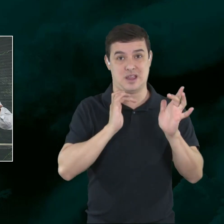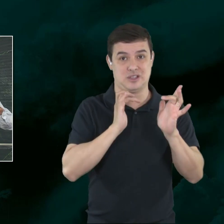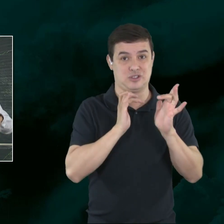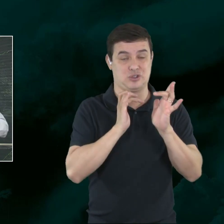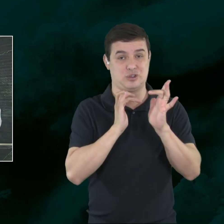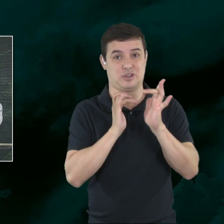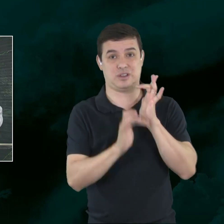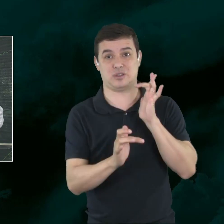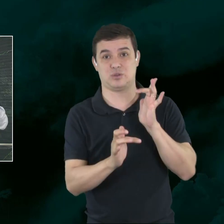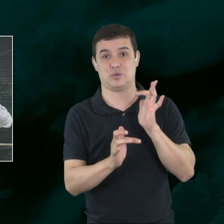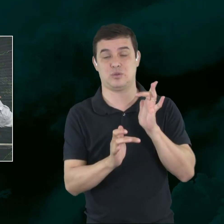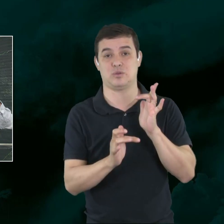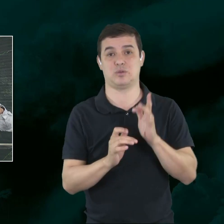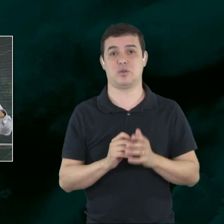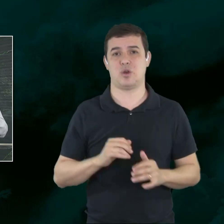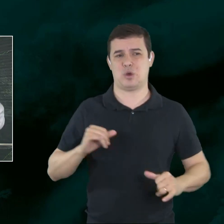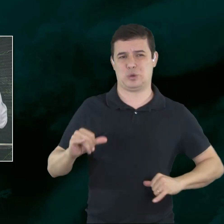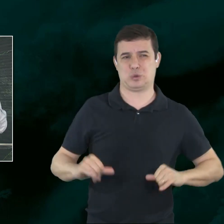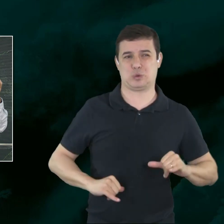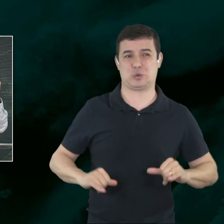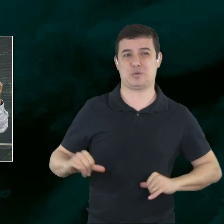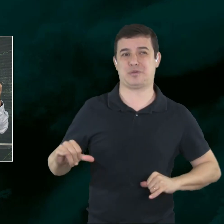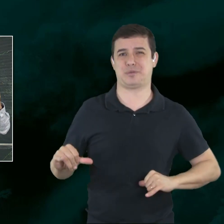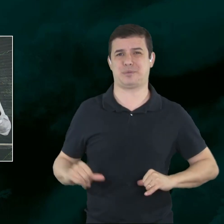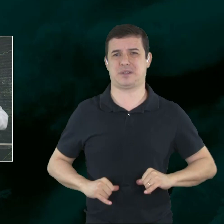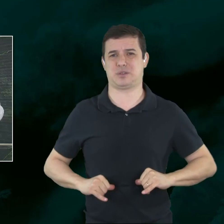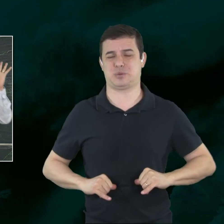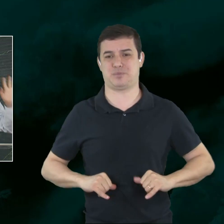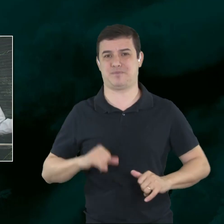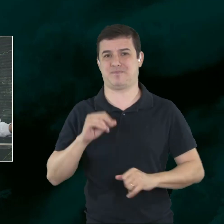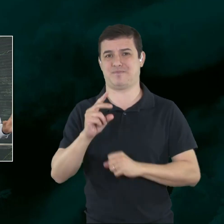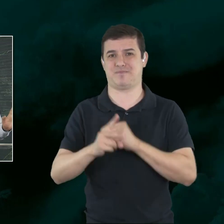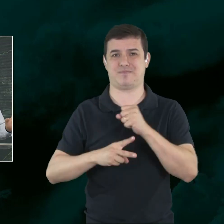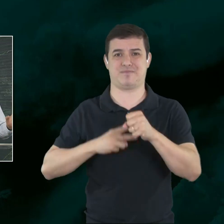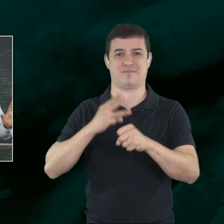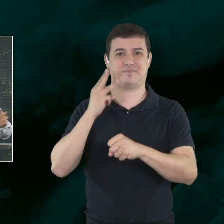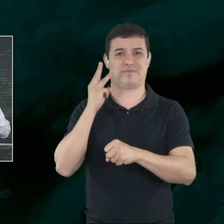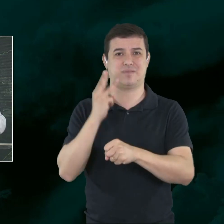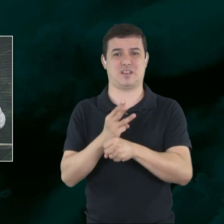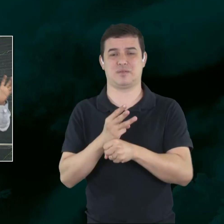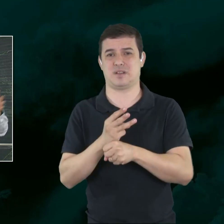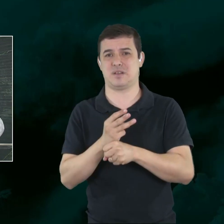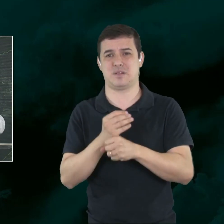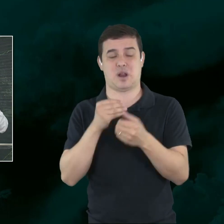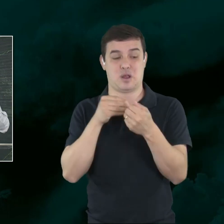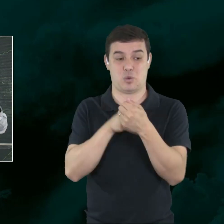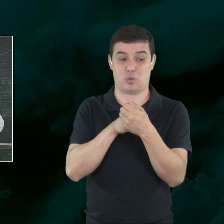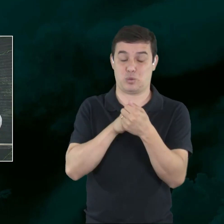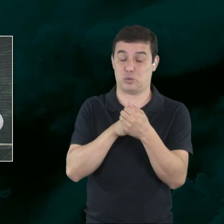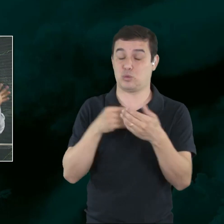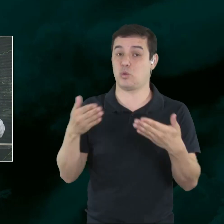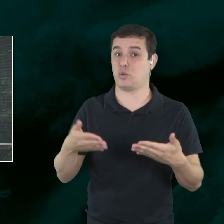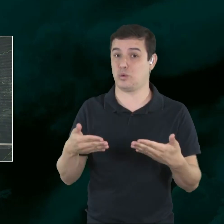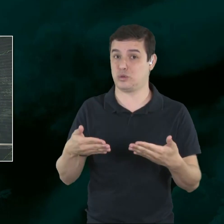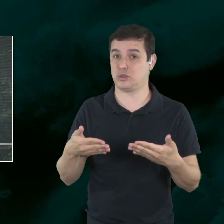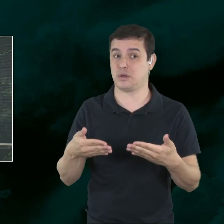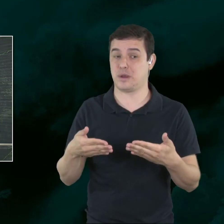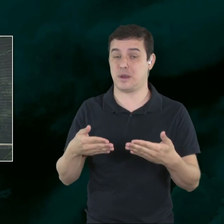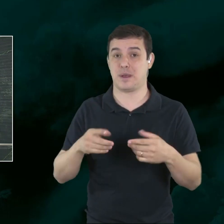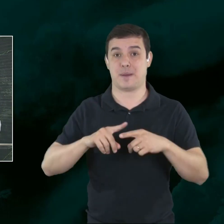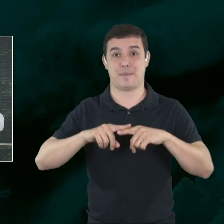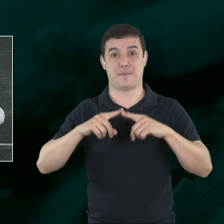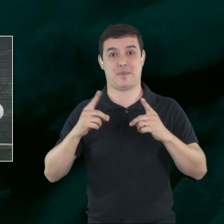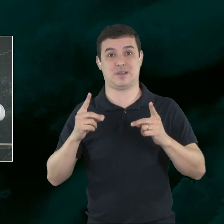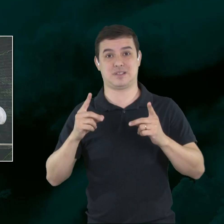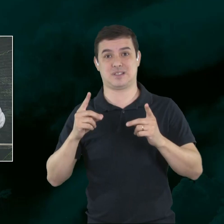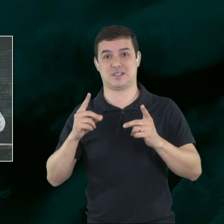quando surgir o homem da iniquidade, ele não precisa mais esconder, né? Nada disso precisa ser tão oculto assim.